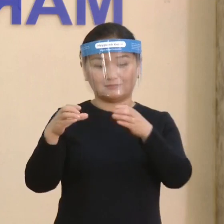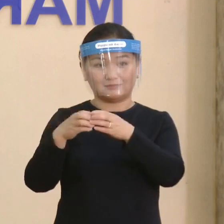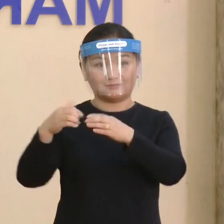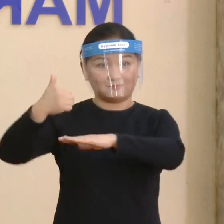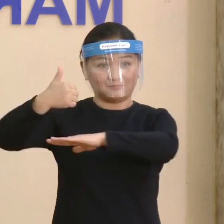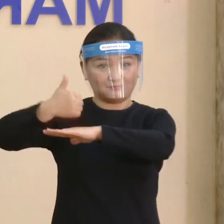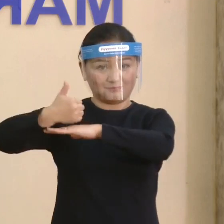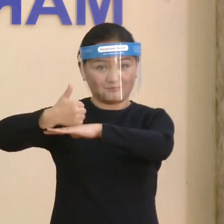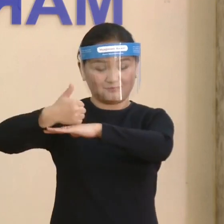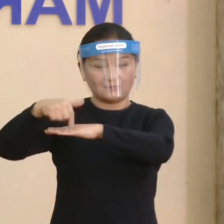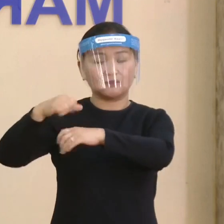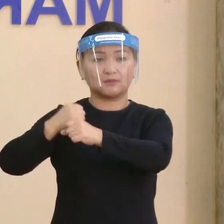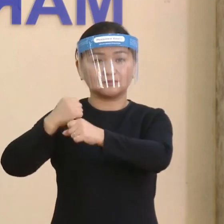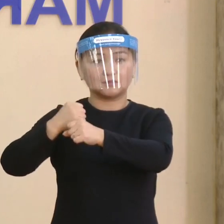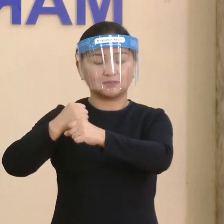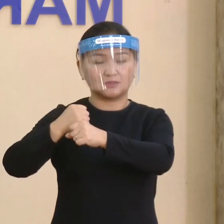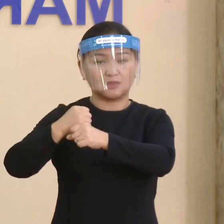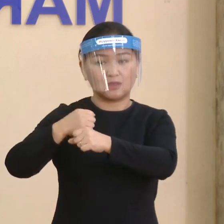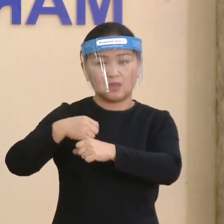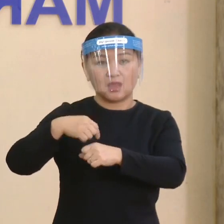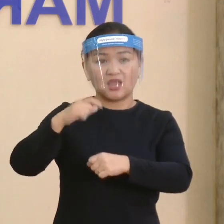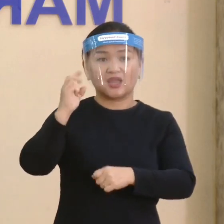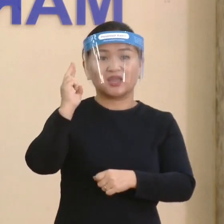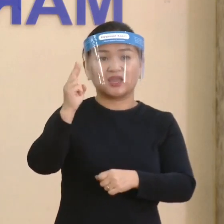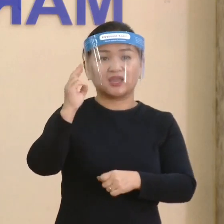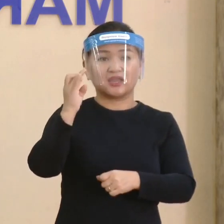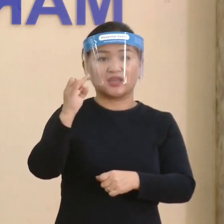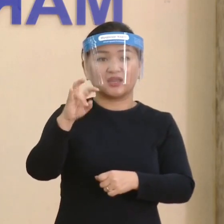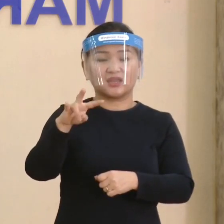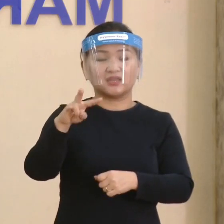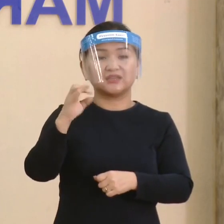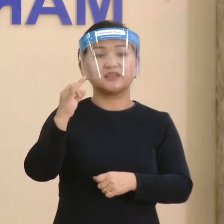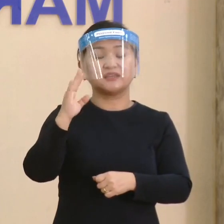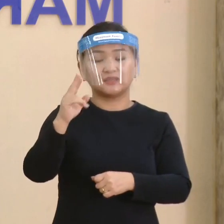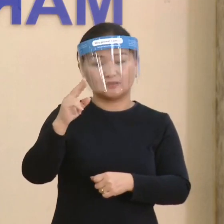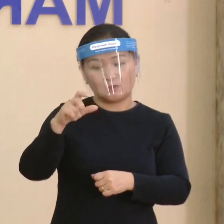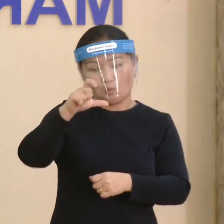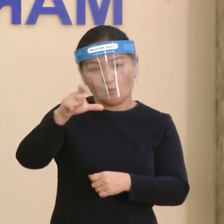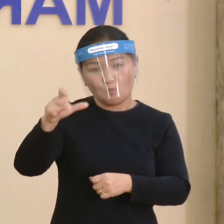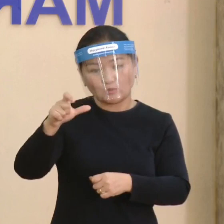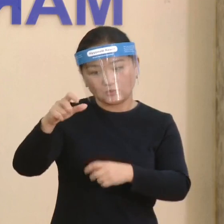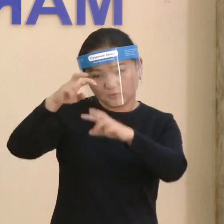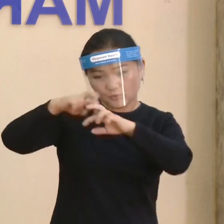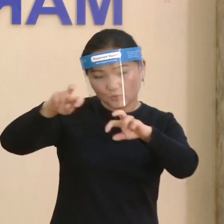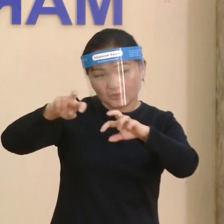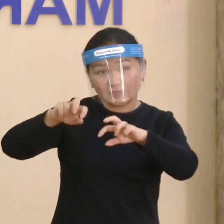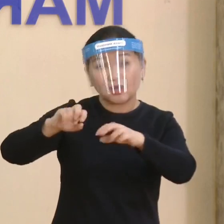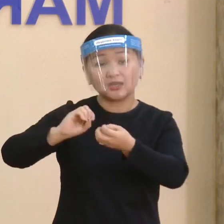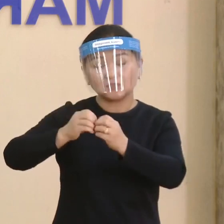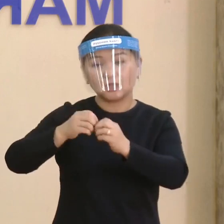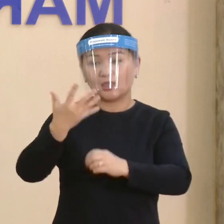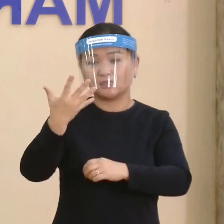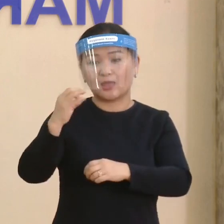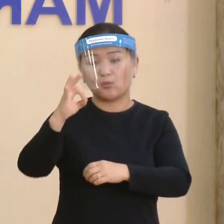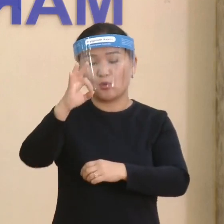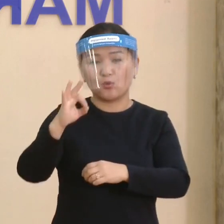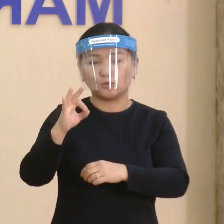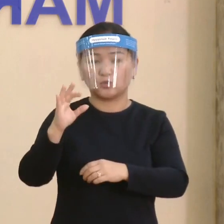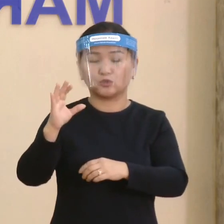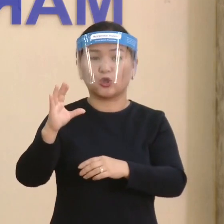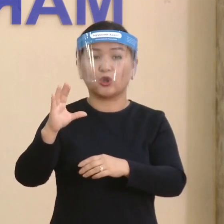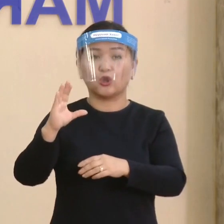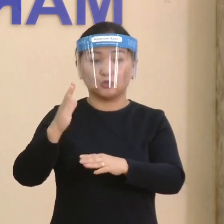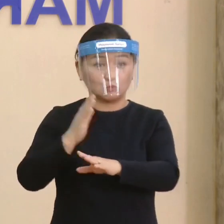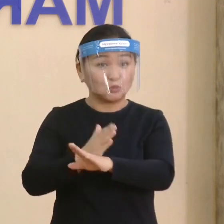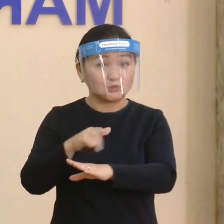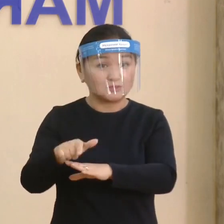бүртгэгдсэн энэ клиникийн хүмүүсийн эмнэлзөө эмчилгээний талаар судалгаа хийж байгаа. Ер нь үндсэн судалгааныхаа бол бараг 50% бол одоо хэрэгжүүлсэн